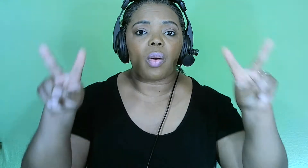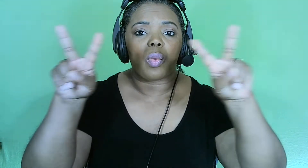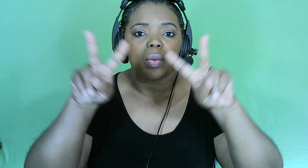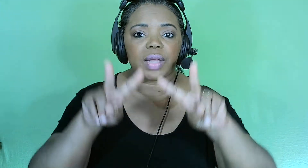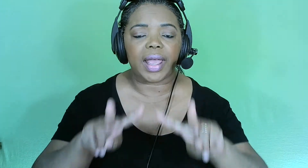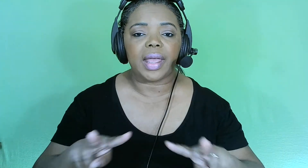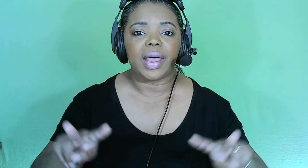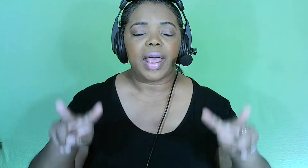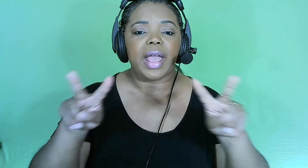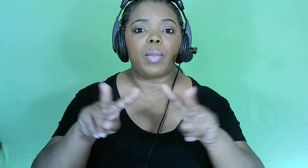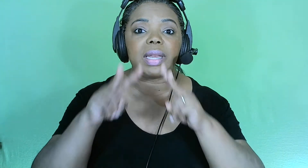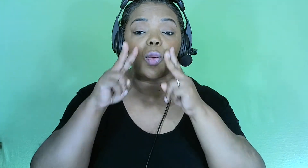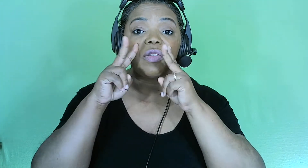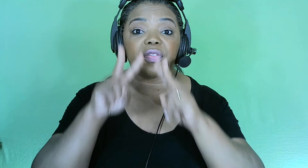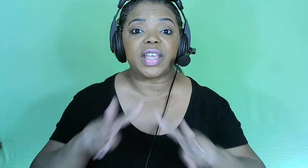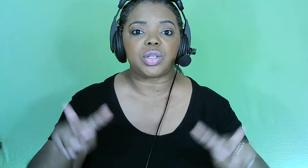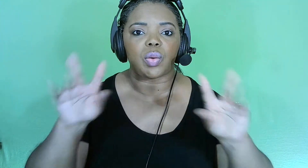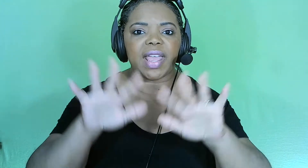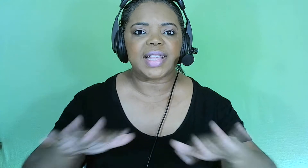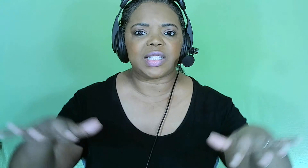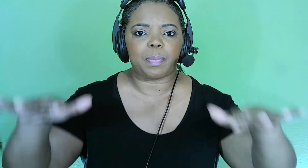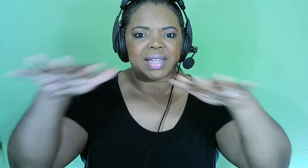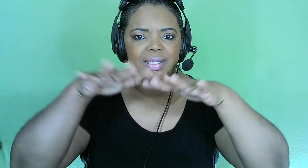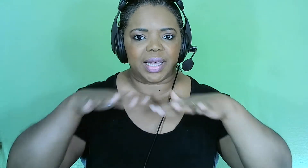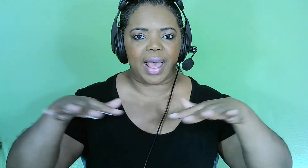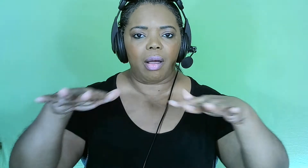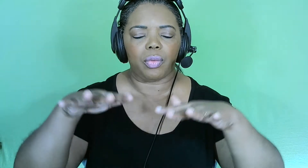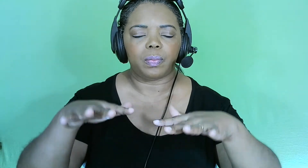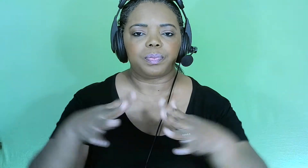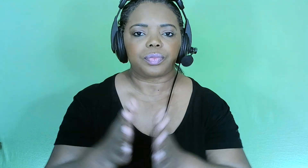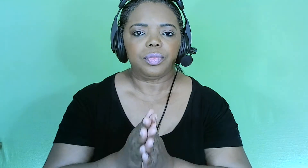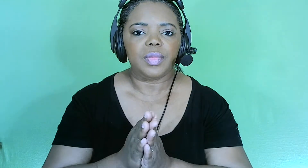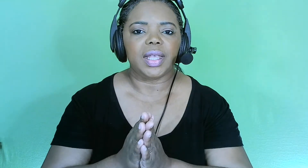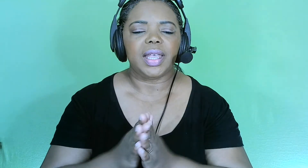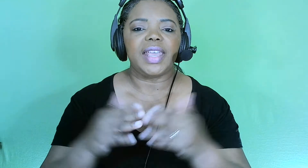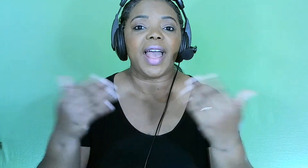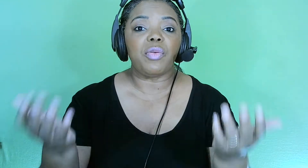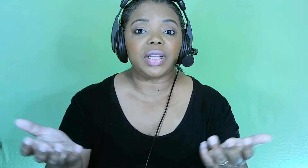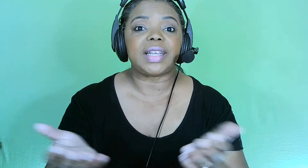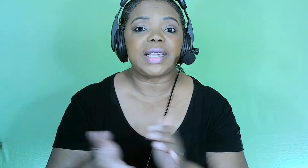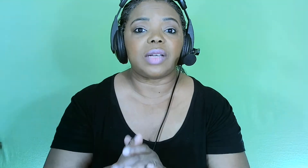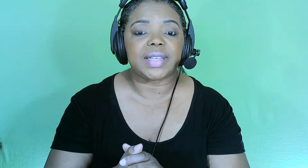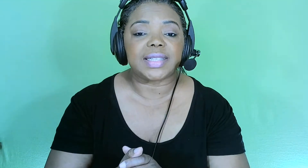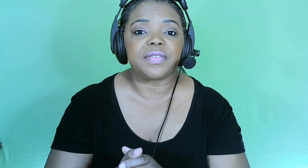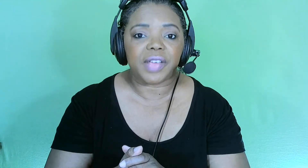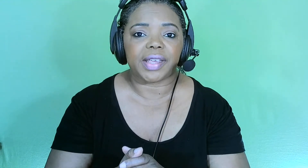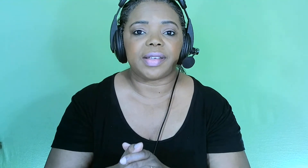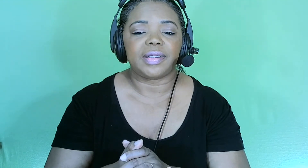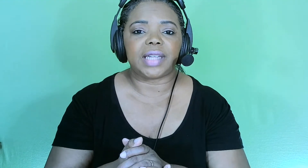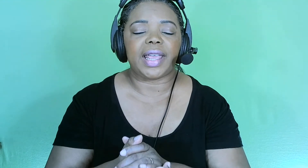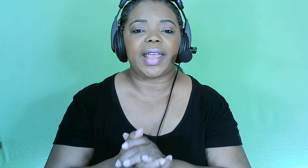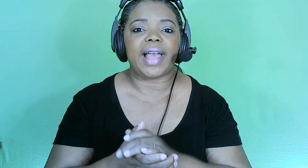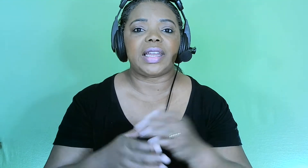visual, É uma língua visoespacial, e é a única língua que se vê, É a língua